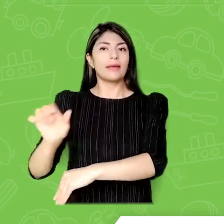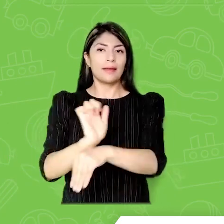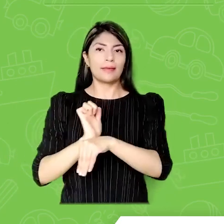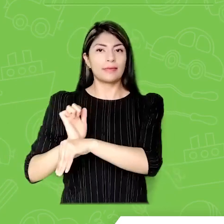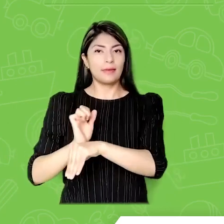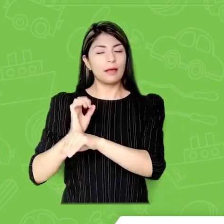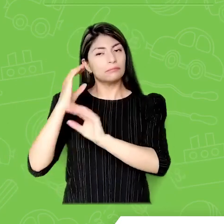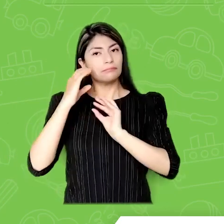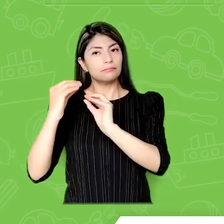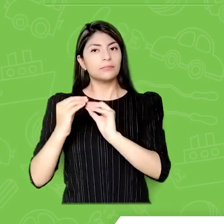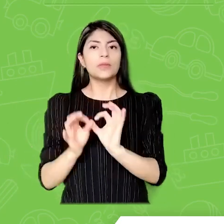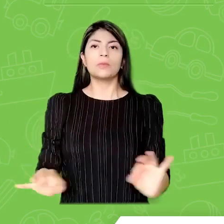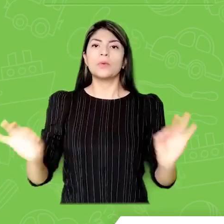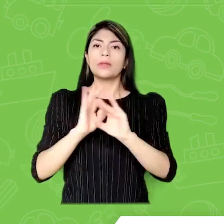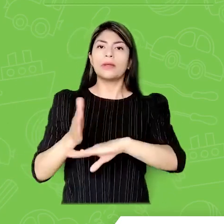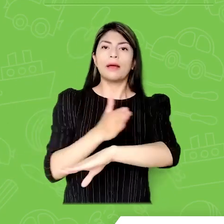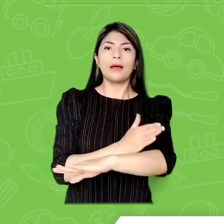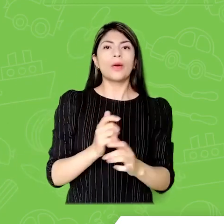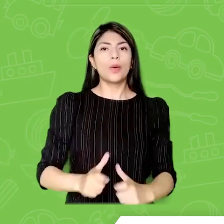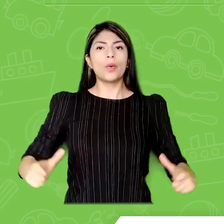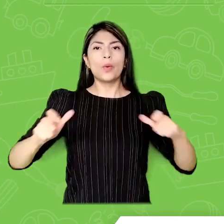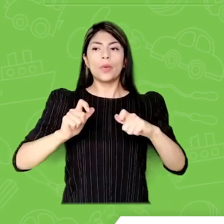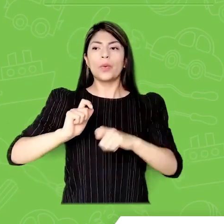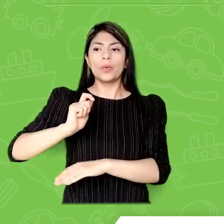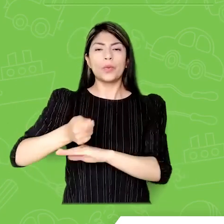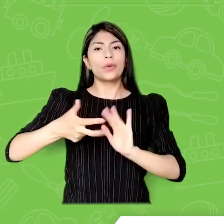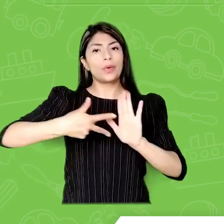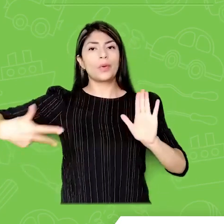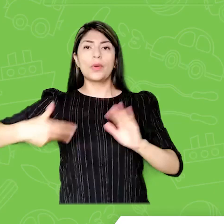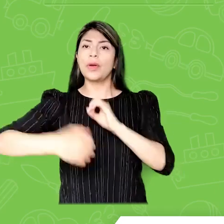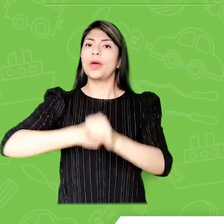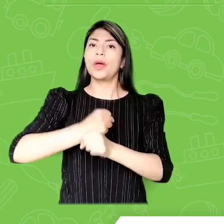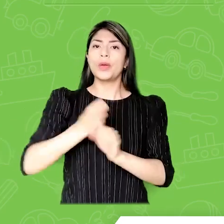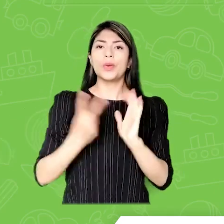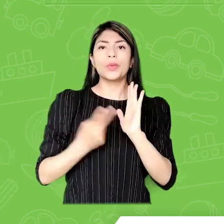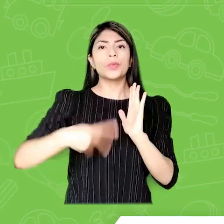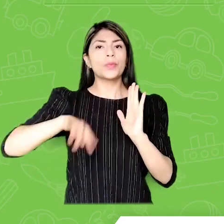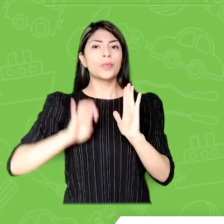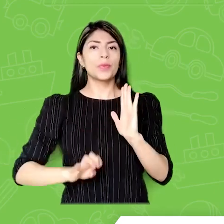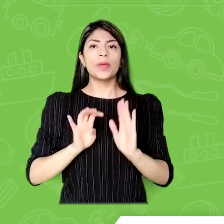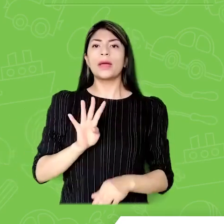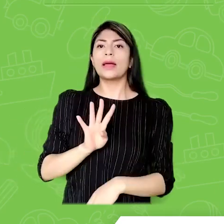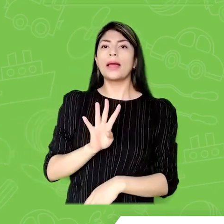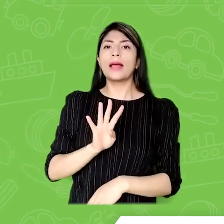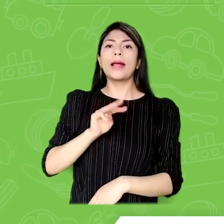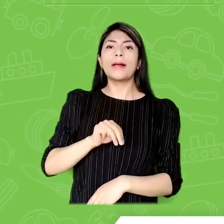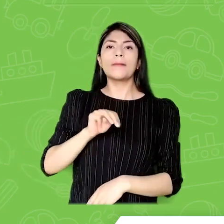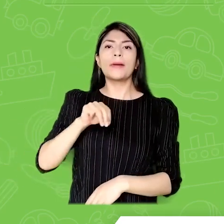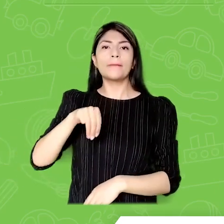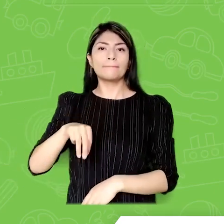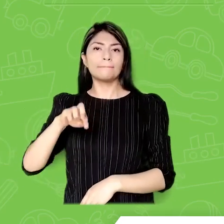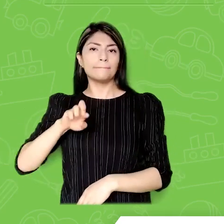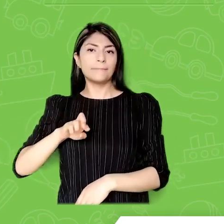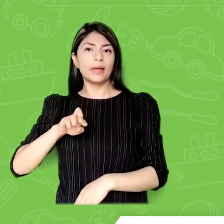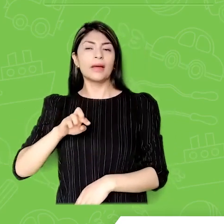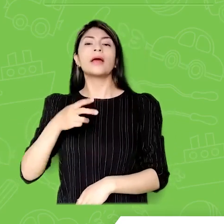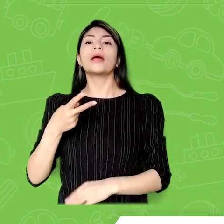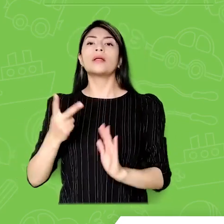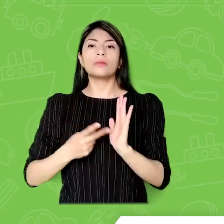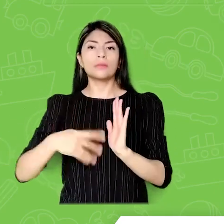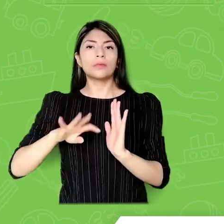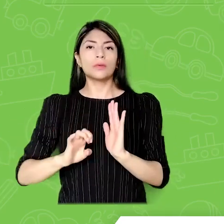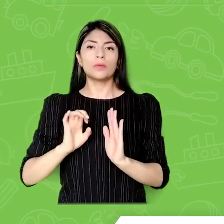Constitucional, mediante sentencia C-183 de 2019, MP Luis Guillermo Guerrero Pérez,